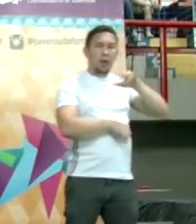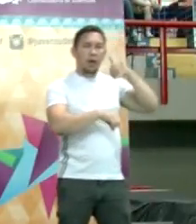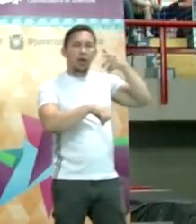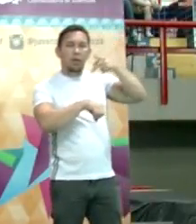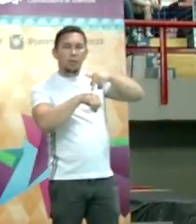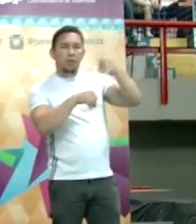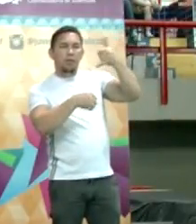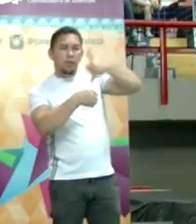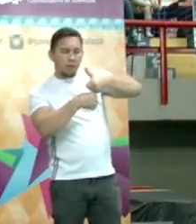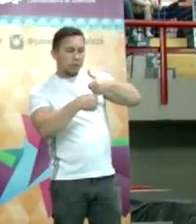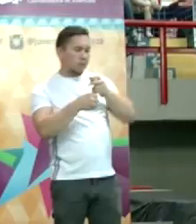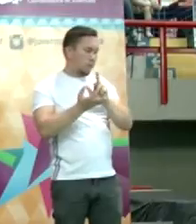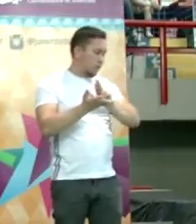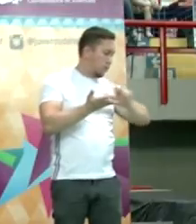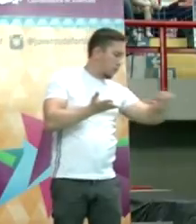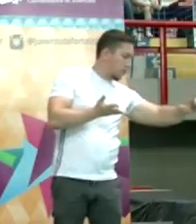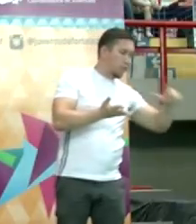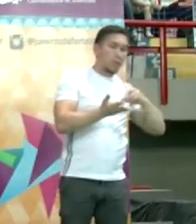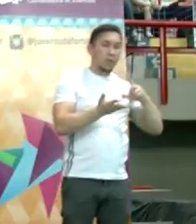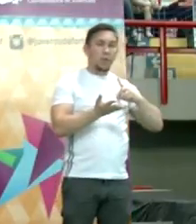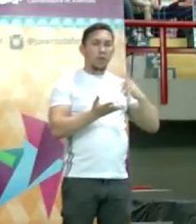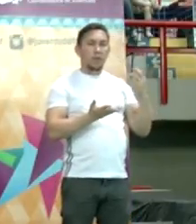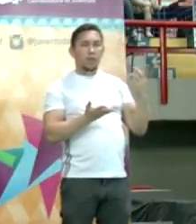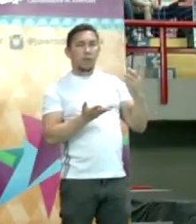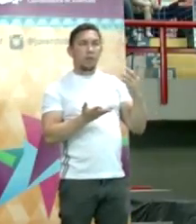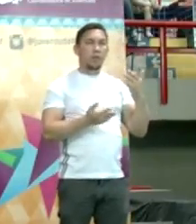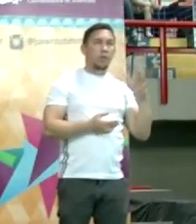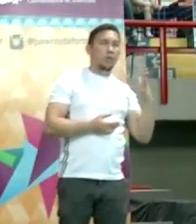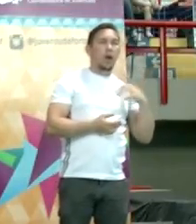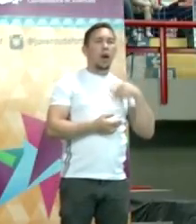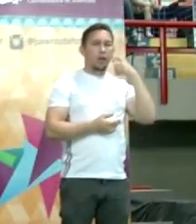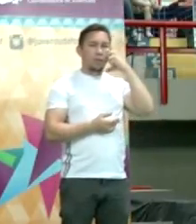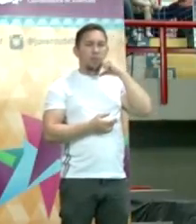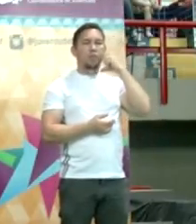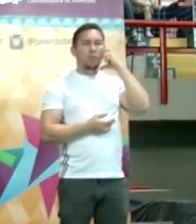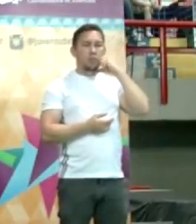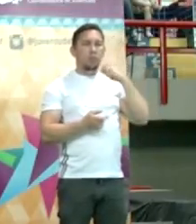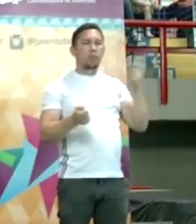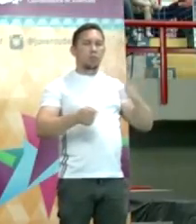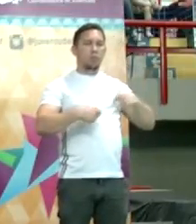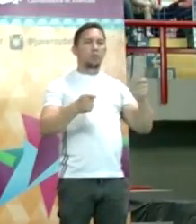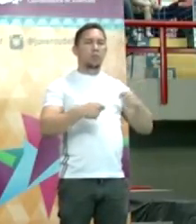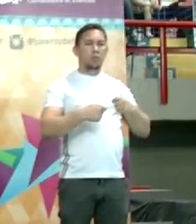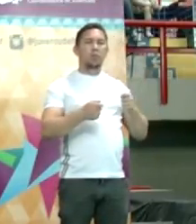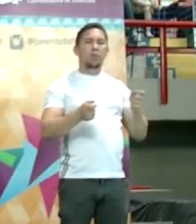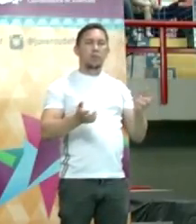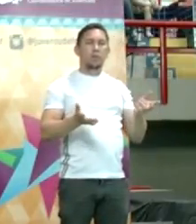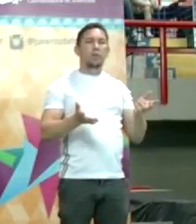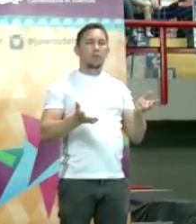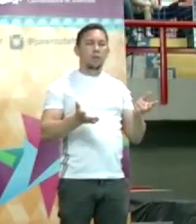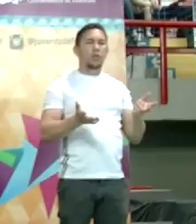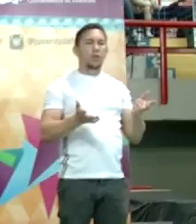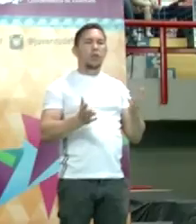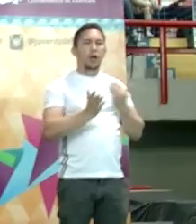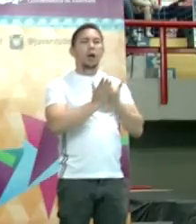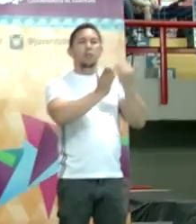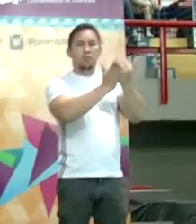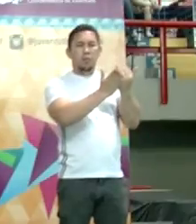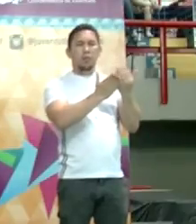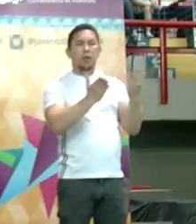petróleo. E aí eu ganho um pouco mais de lucro em cima desses compostos. Não tenha dúvida